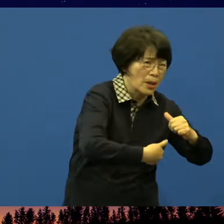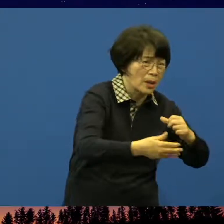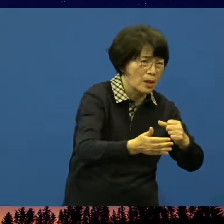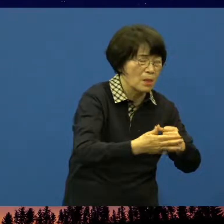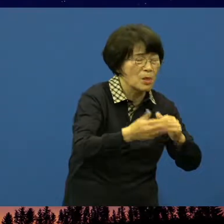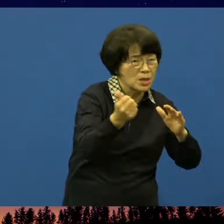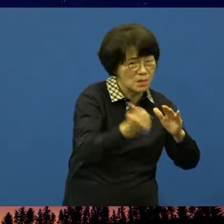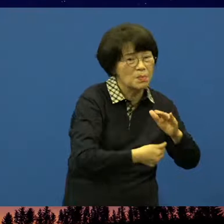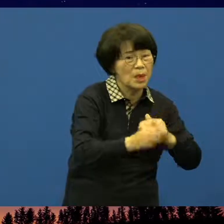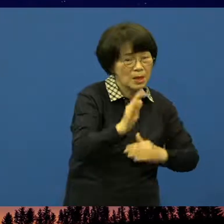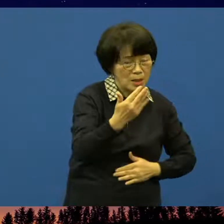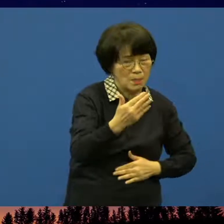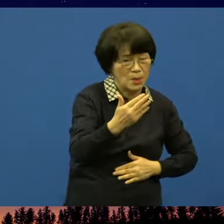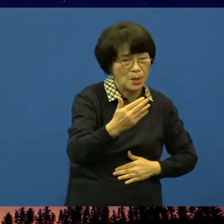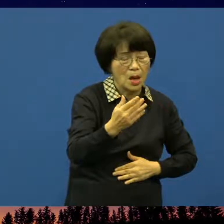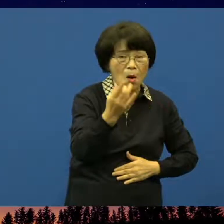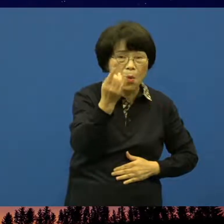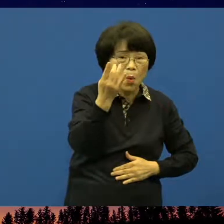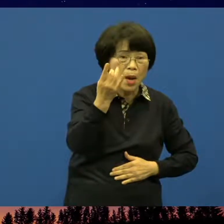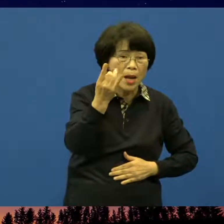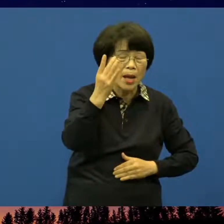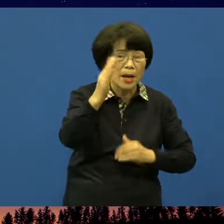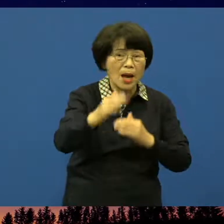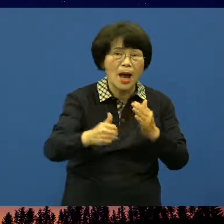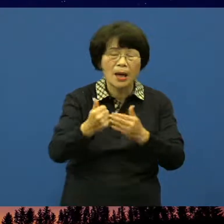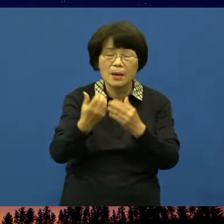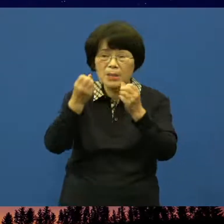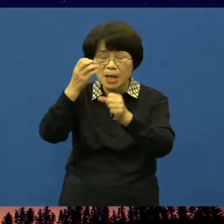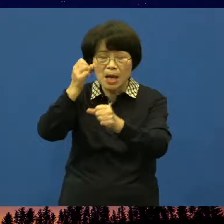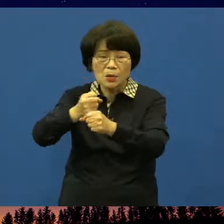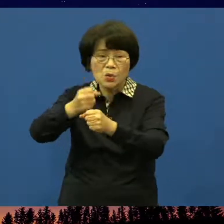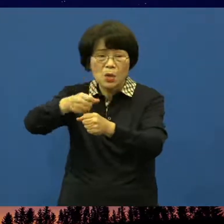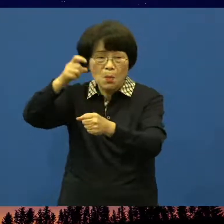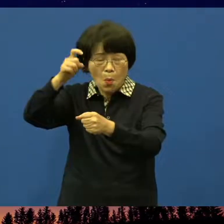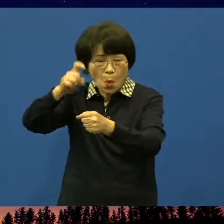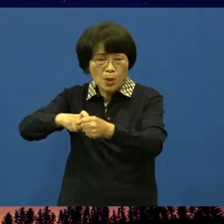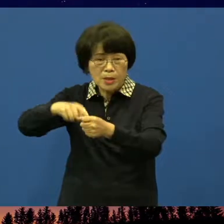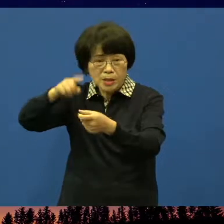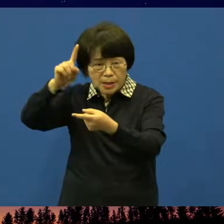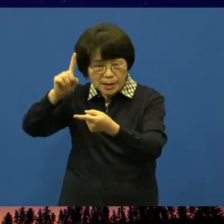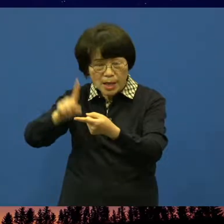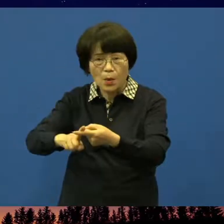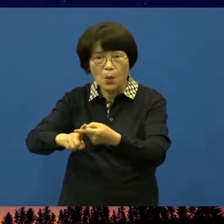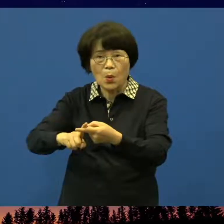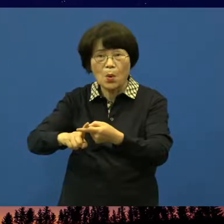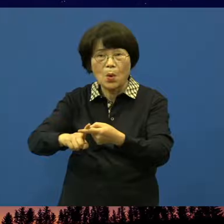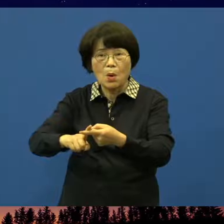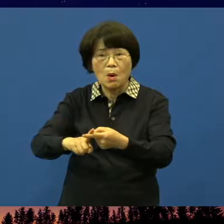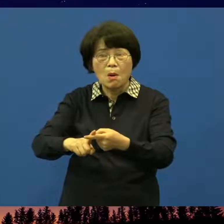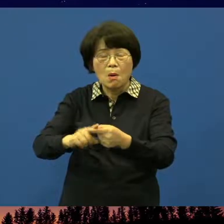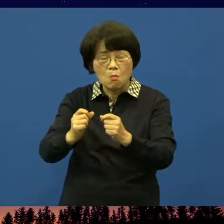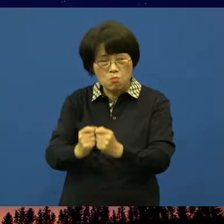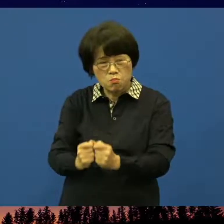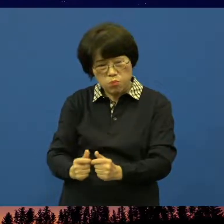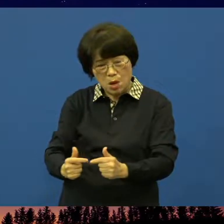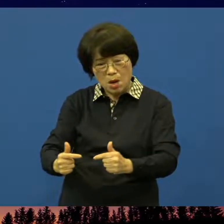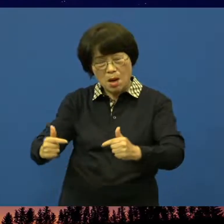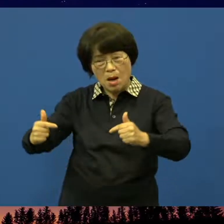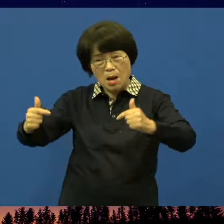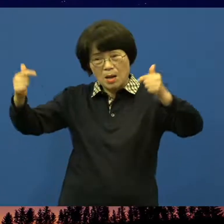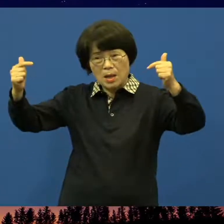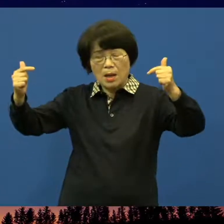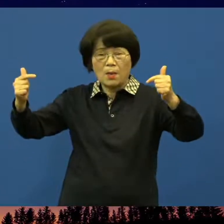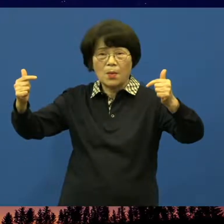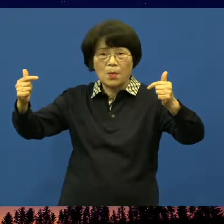우리가 원래는 하나님의 창조의 목적대로, 구속의 목적대로 굉장히 뻗어나가고 요셉의